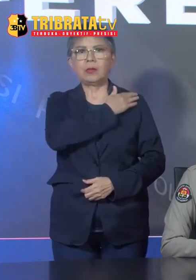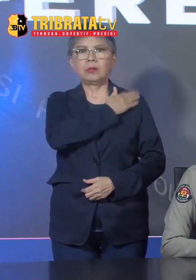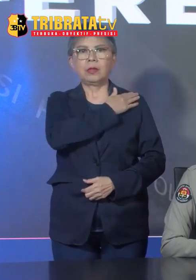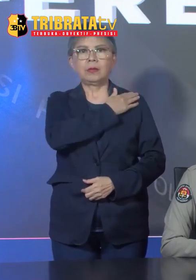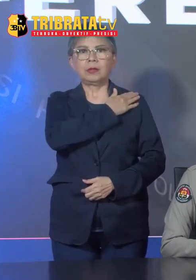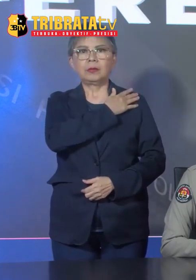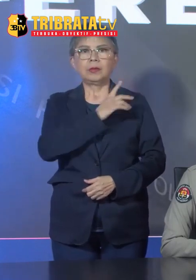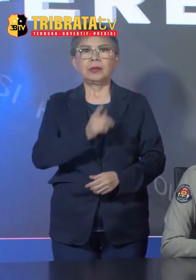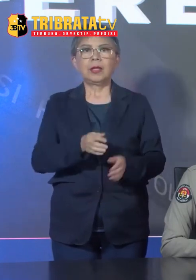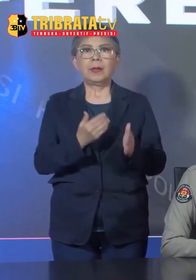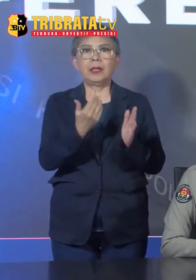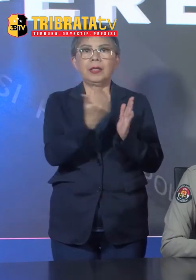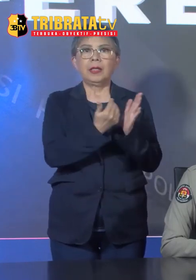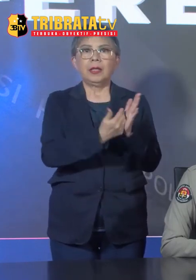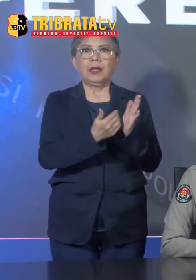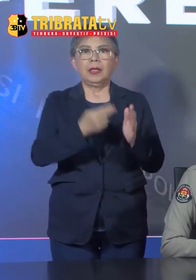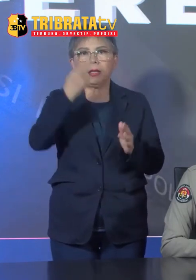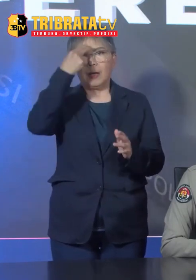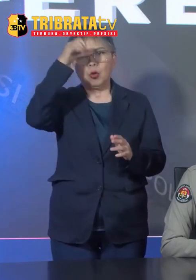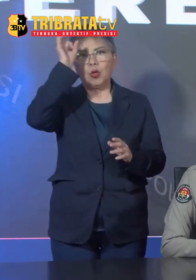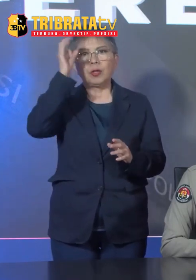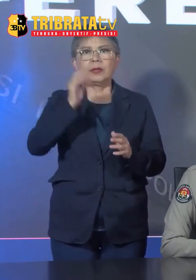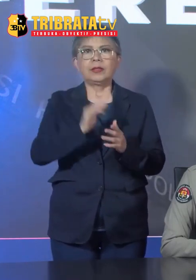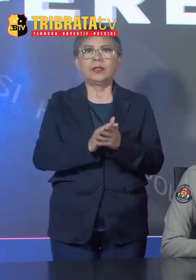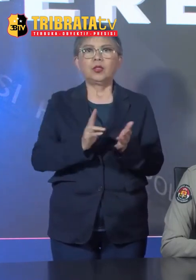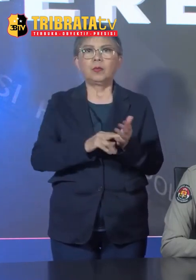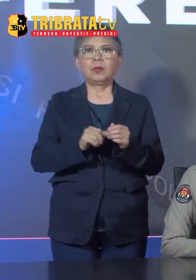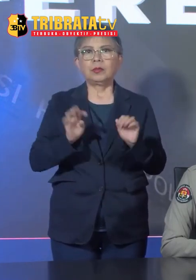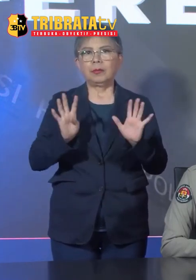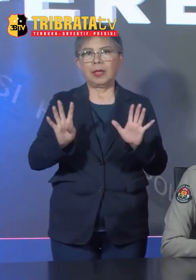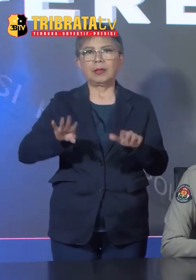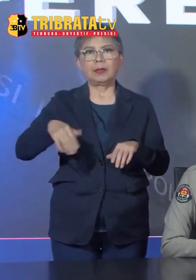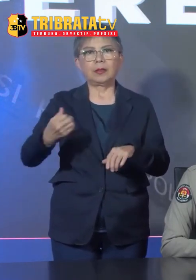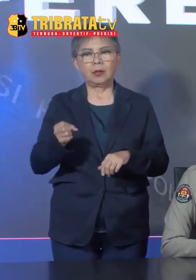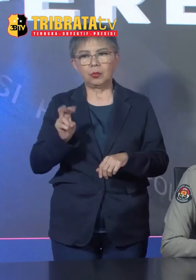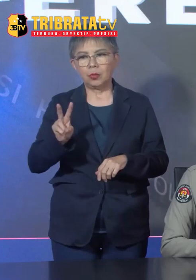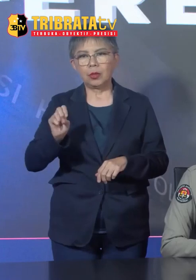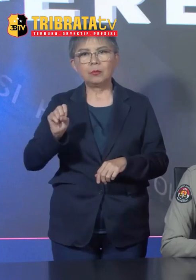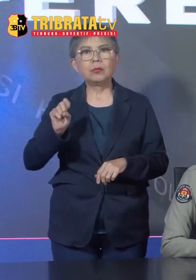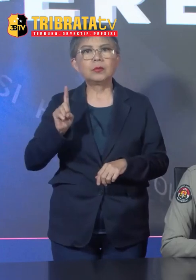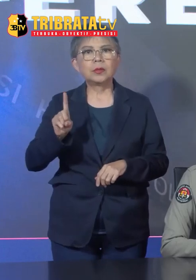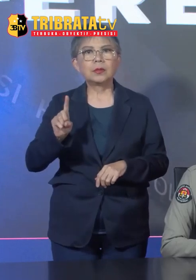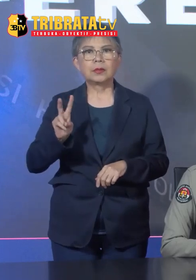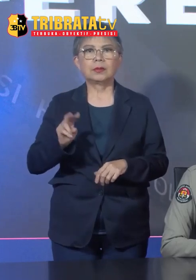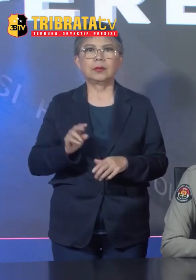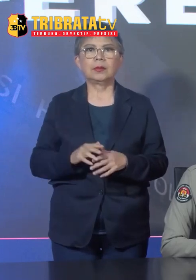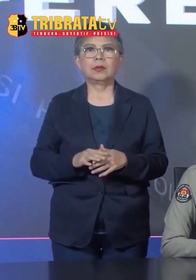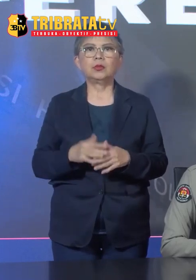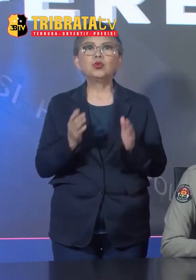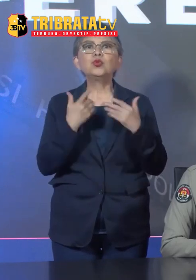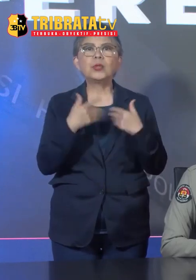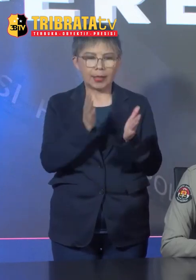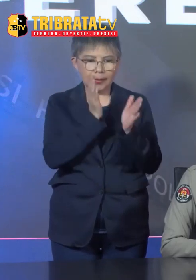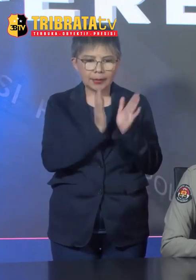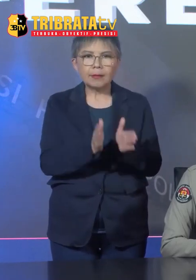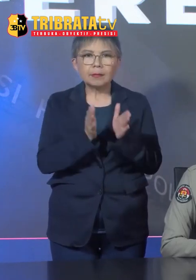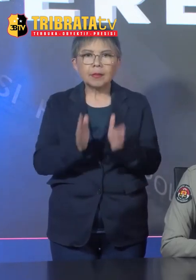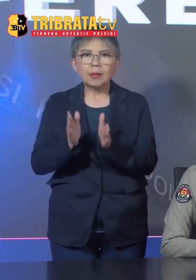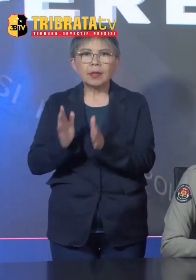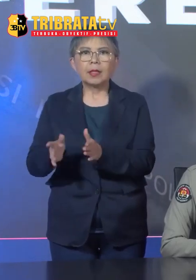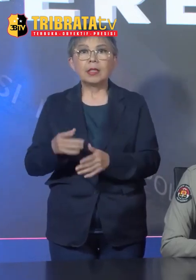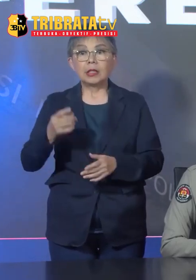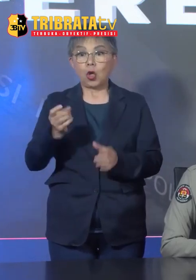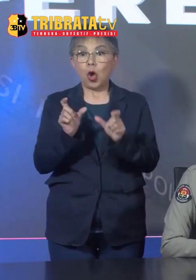jawab sebagaimana diatur dalam Peraturan Kapolri Nomor 9 Tahun 2012 telah ditetapkan